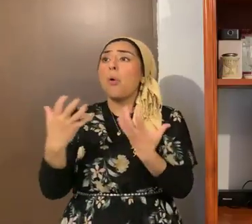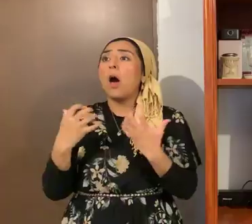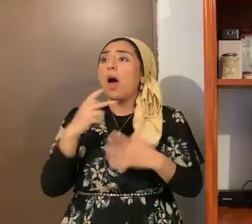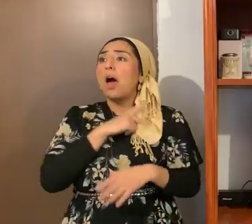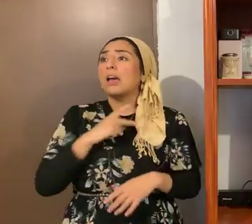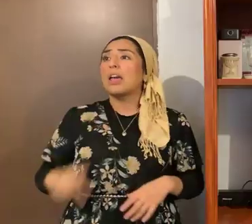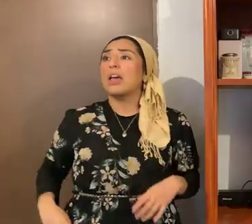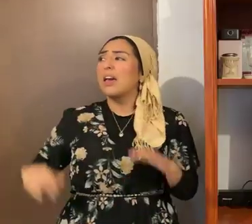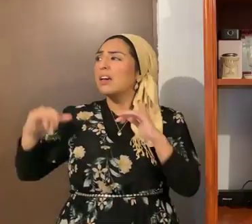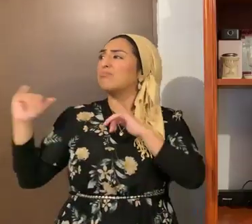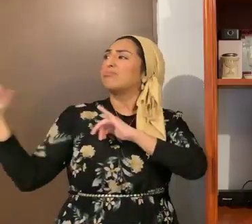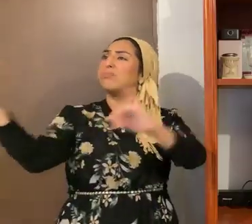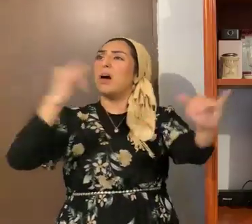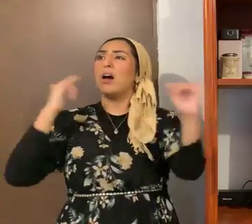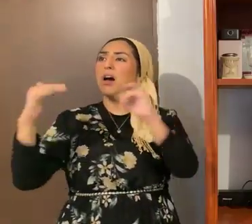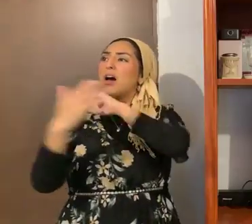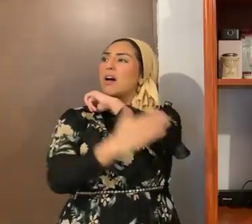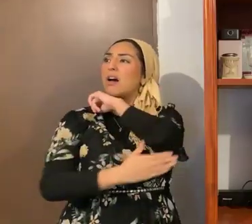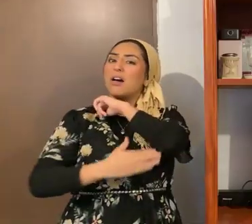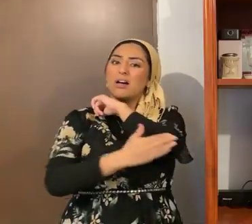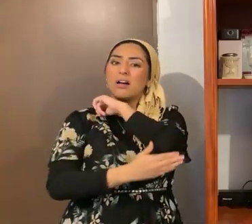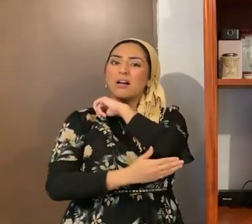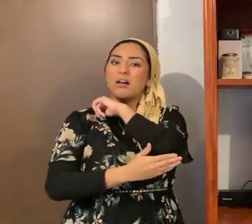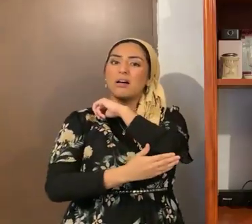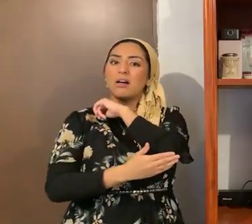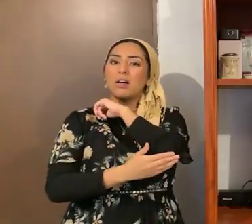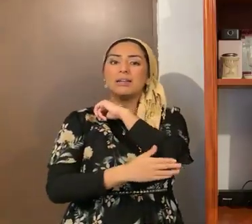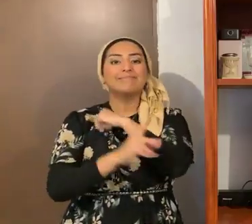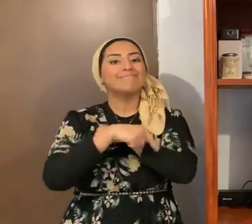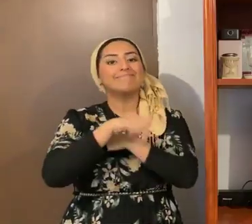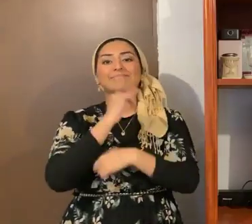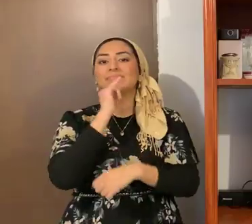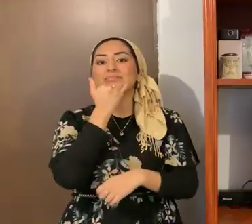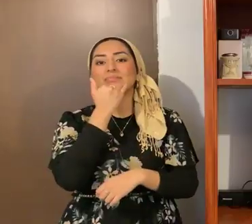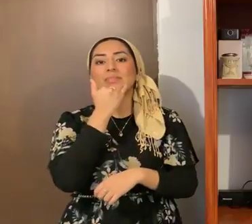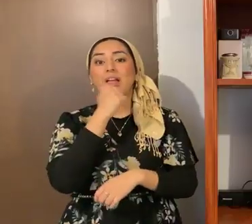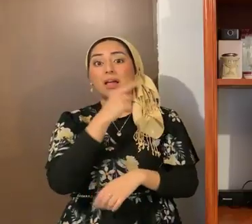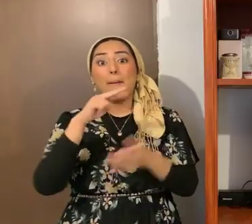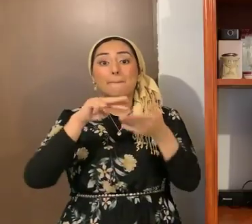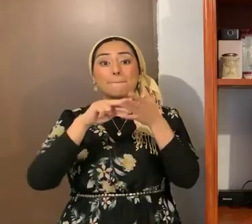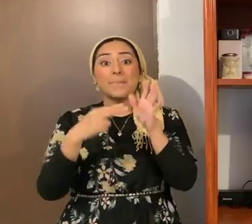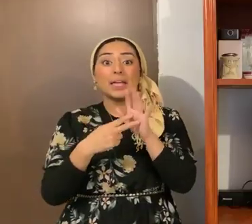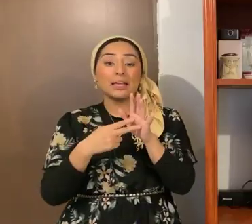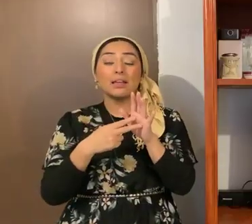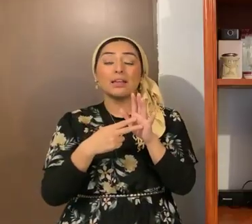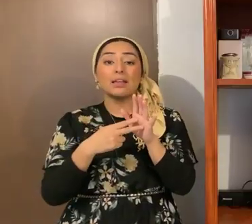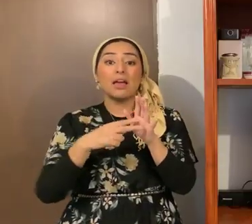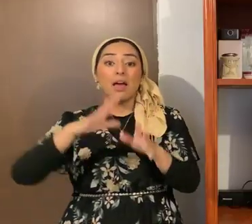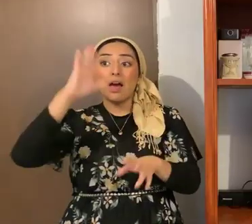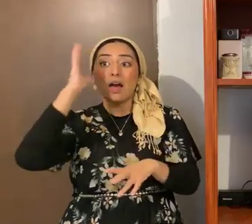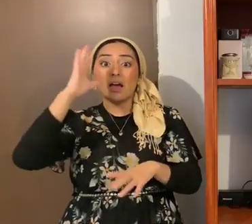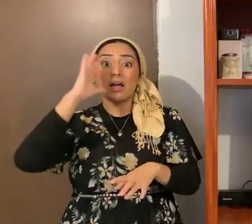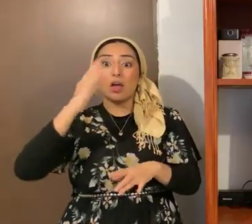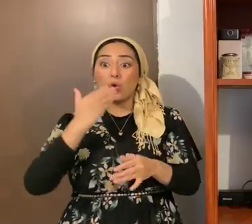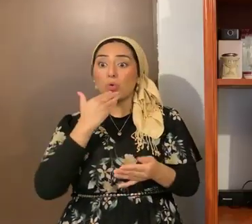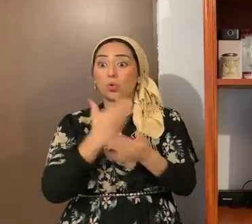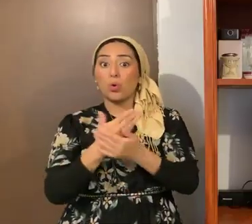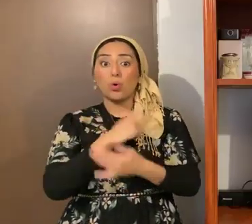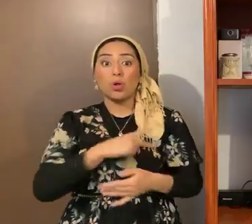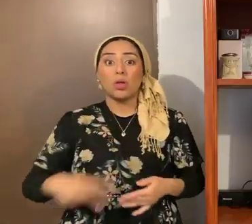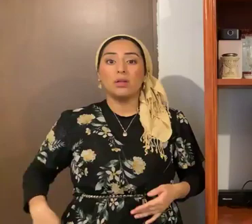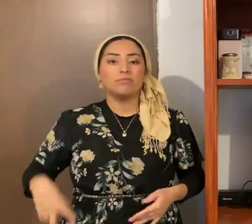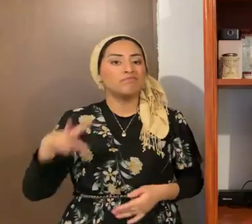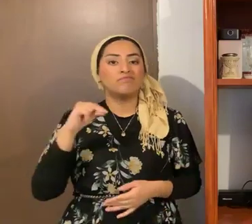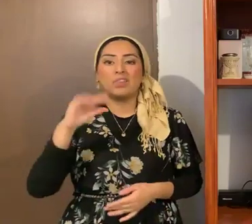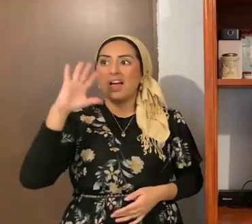bueno. Porque pidieron un rey como las demás naciones. Bueno, un rey no bueno. Porque ¿qué nación tenía un rey bueno? Nadie. Todos